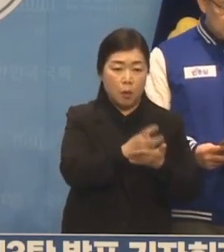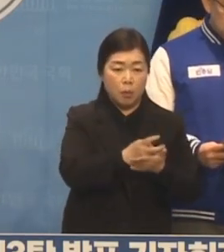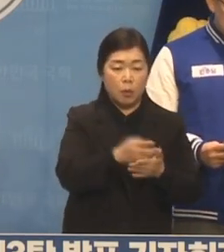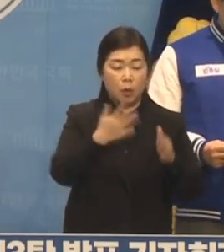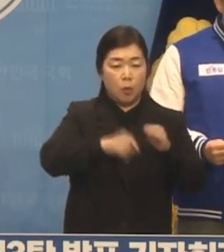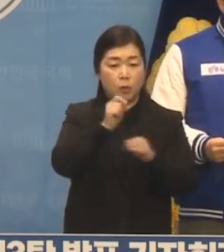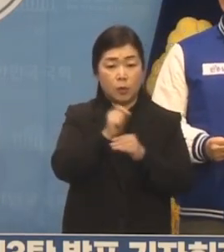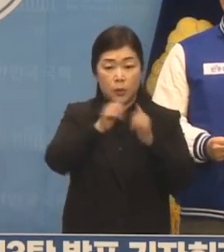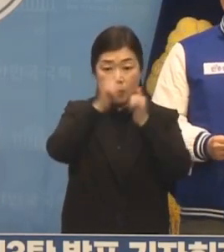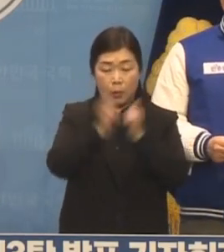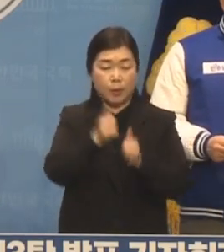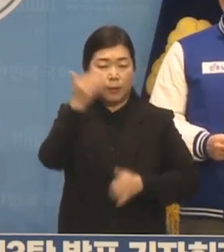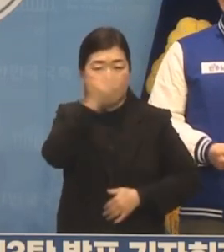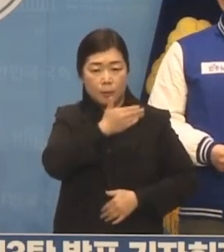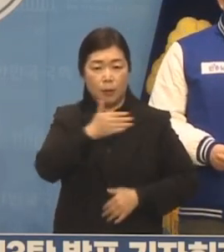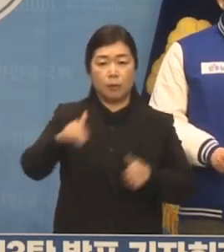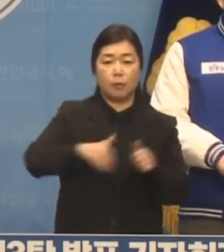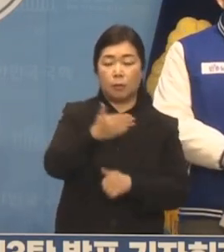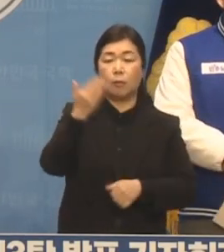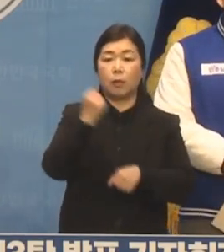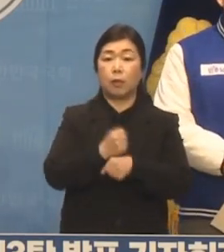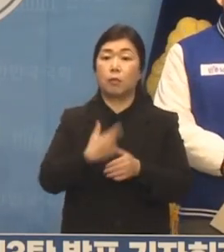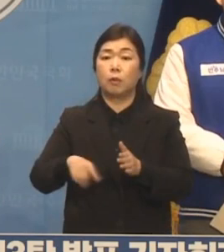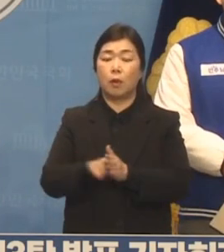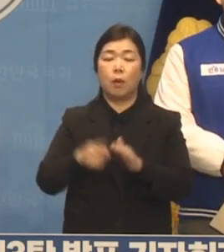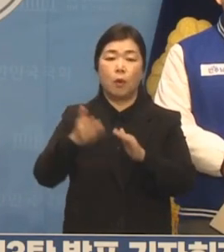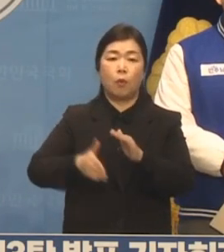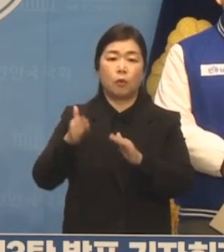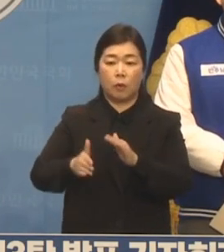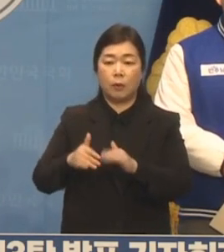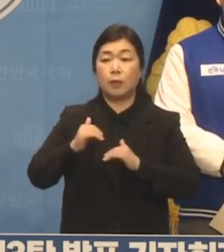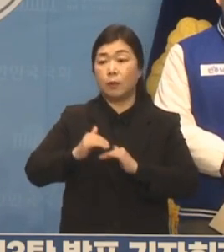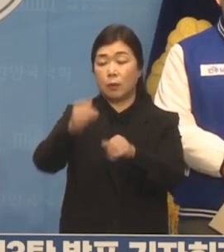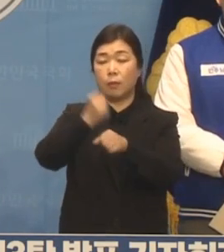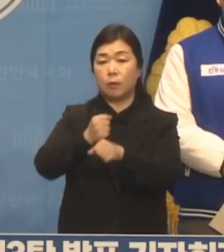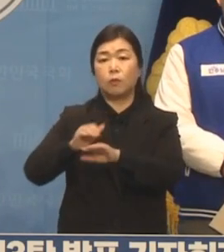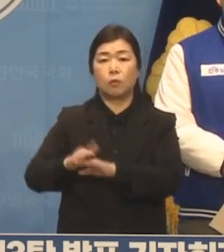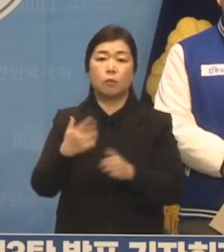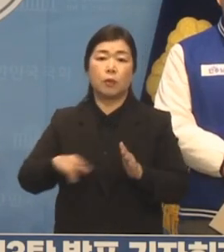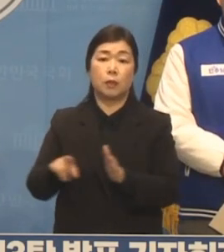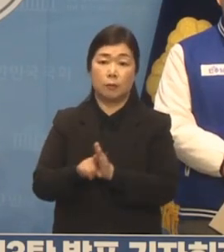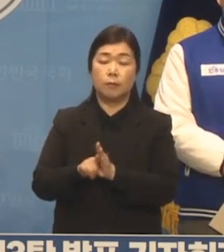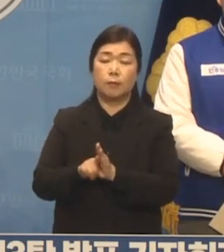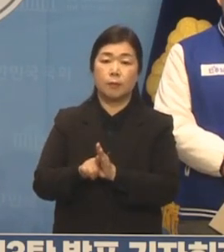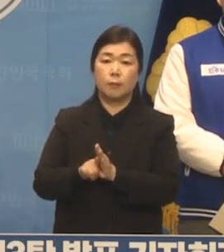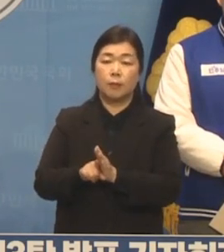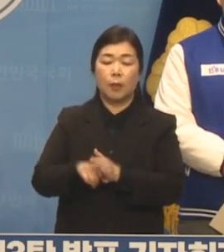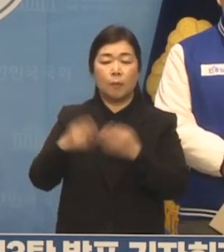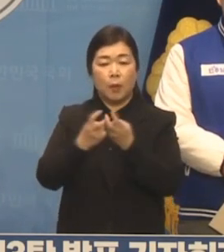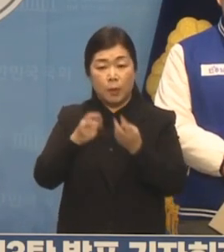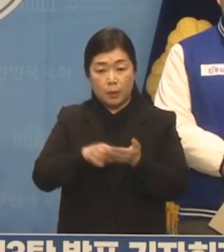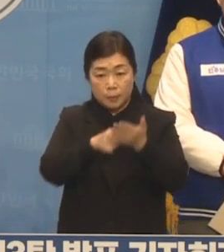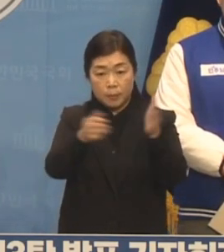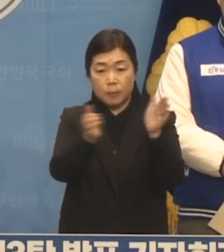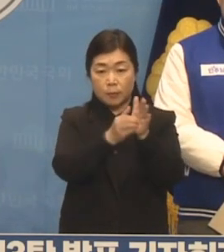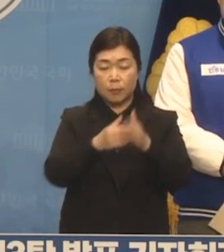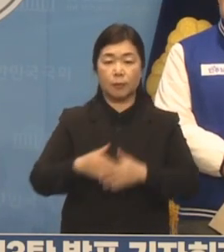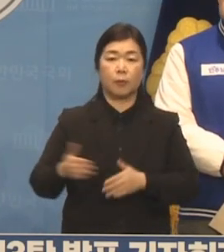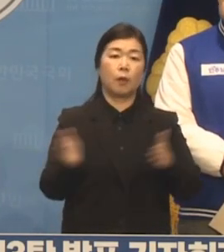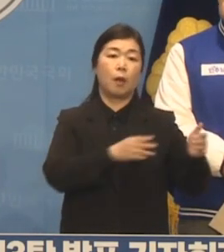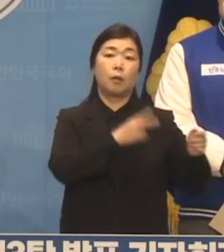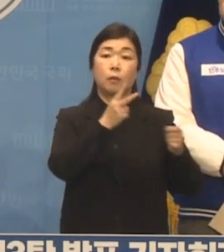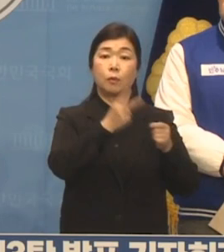공직사회의 깨끗한 정화를 위한 공정과 객관적인 절차 마련 등에 대해서 방안을 제시해 줬습니다.